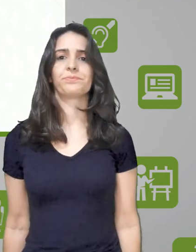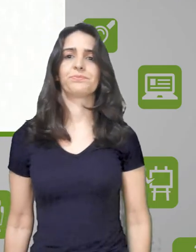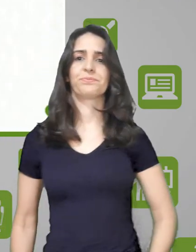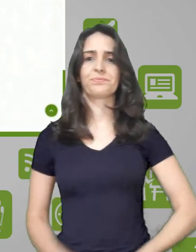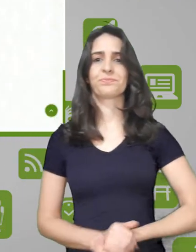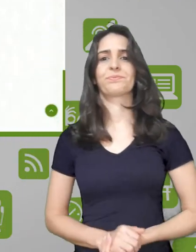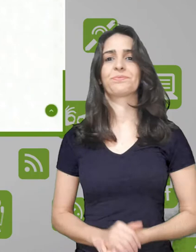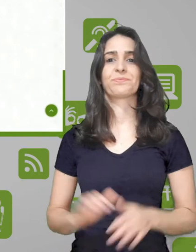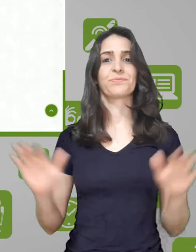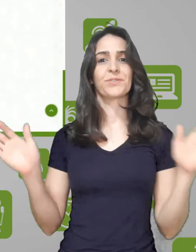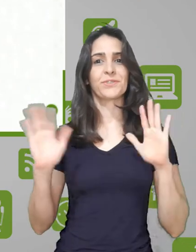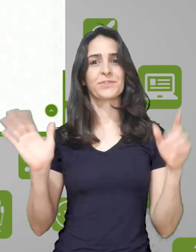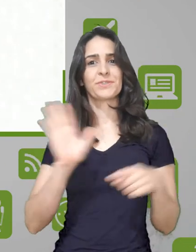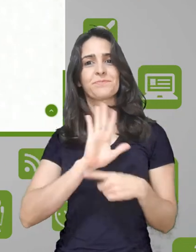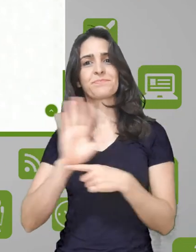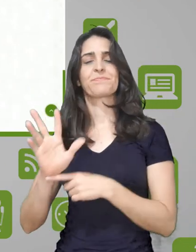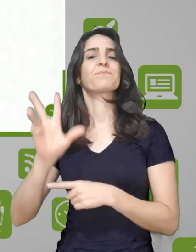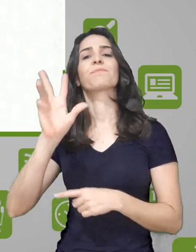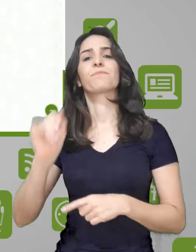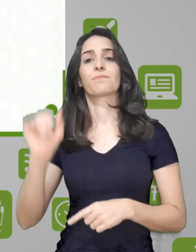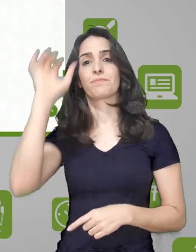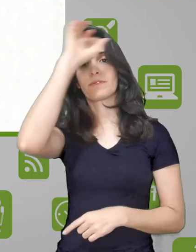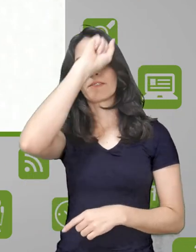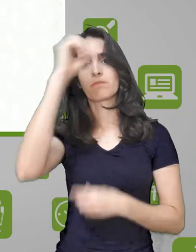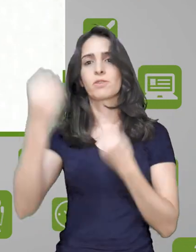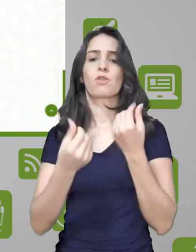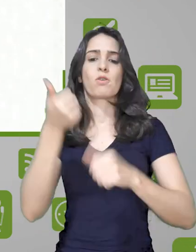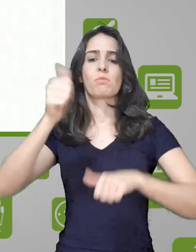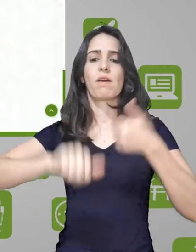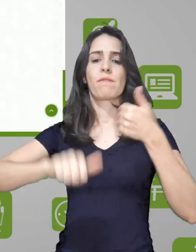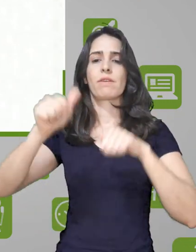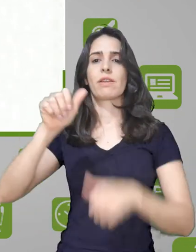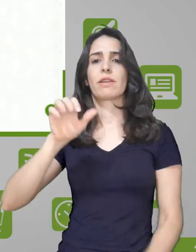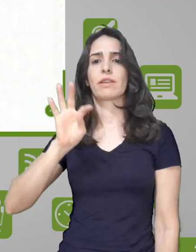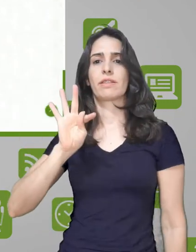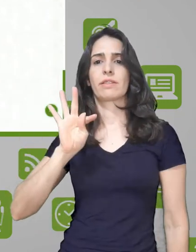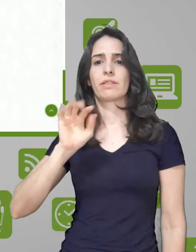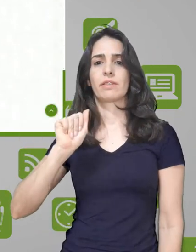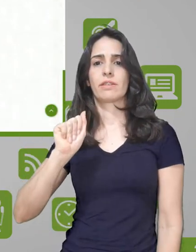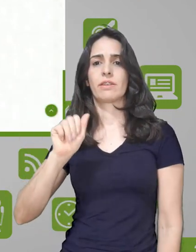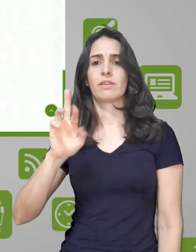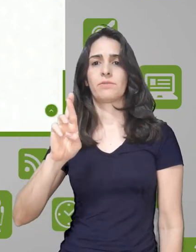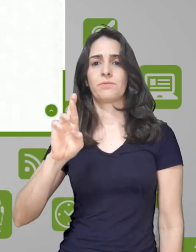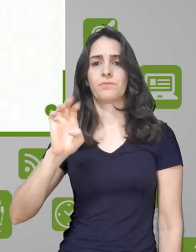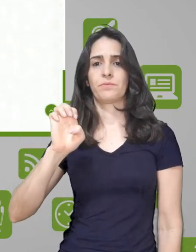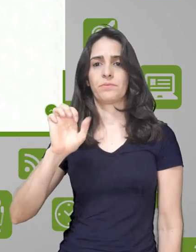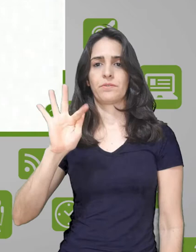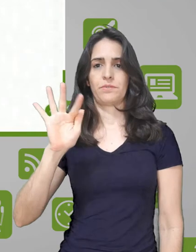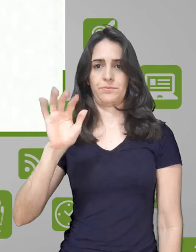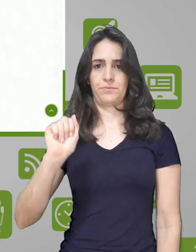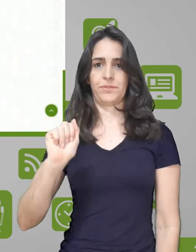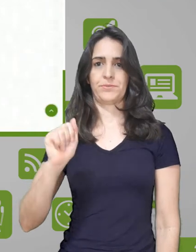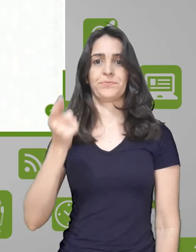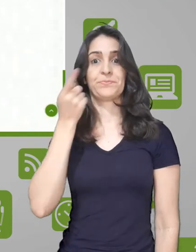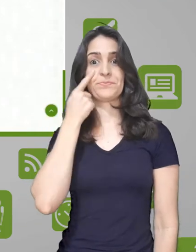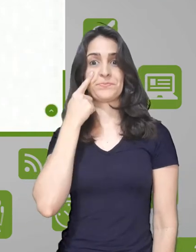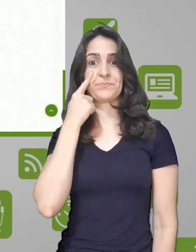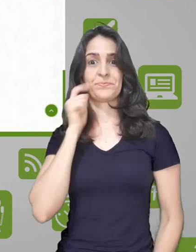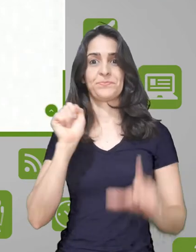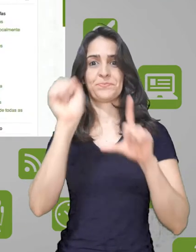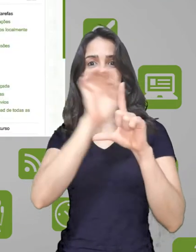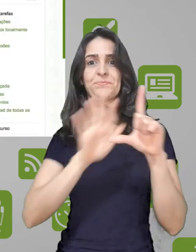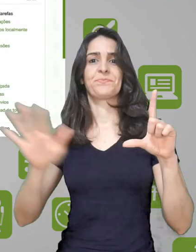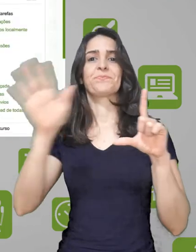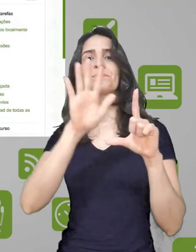o Olá nesse vídeo tutorial nós vamos tratar da avaliação de tarefa Então nós vamos vocês aqui uma tarefa